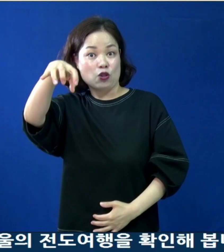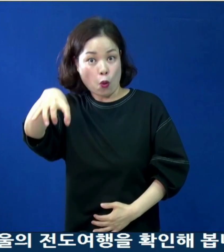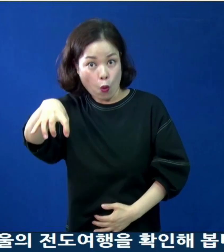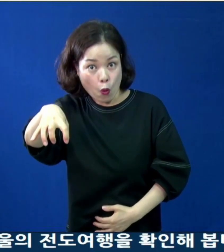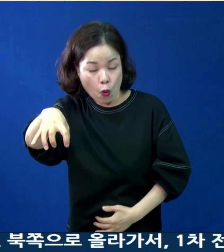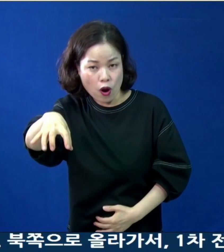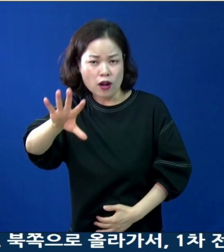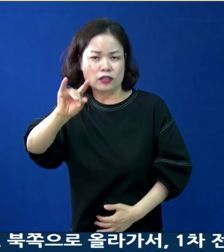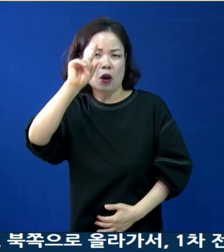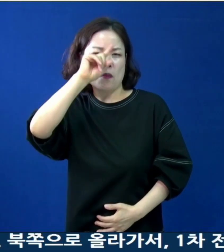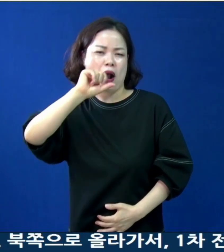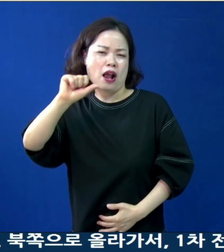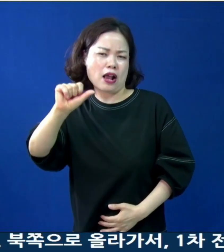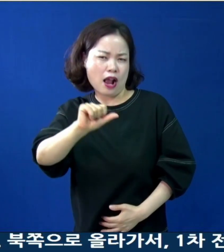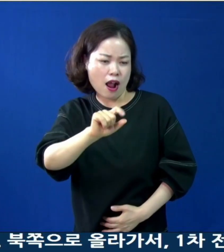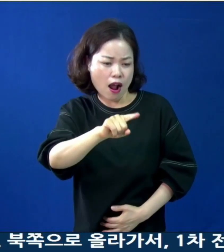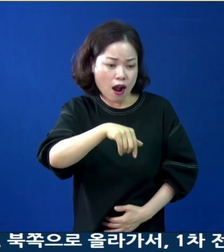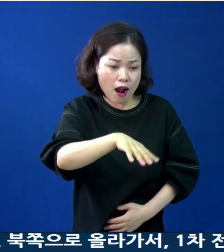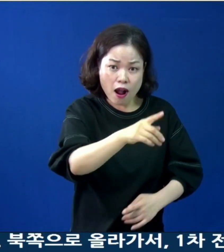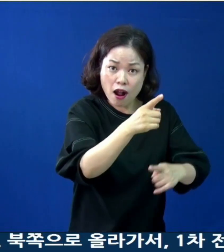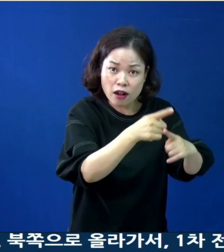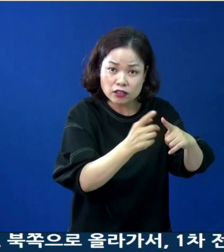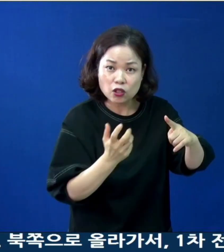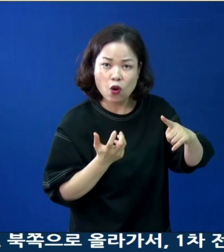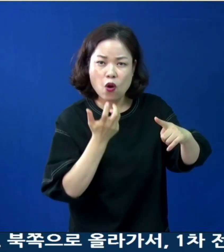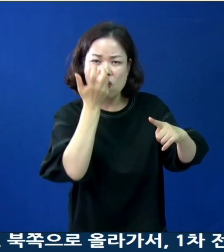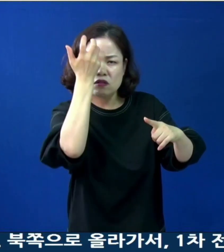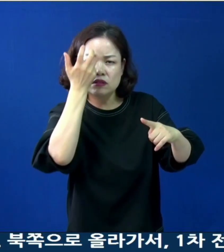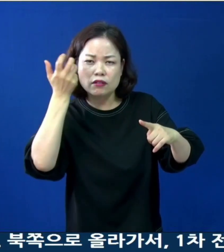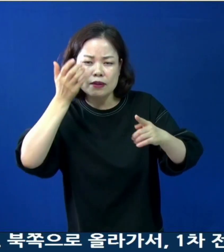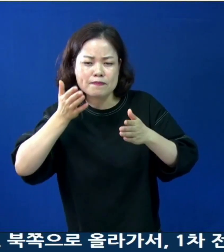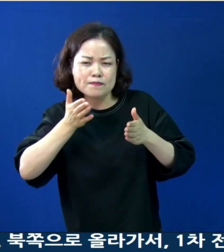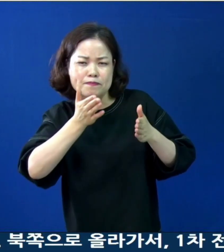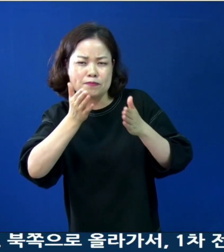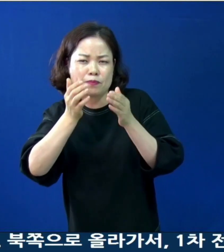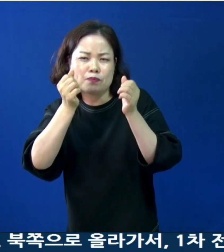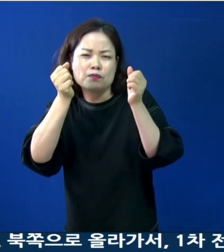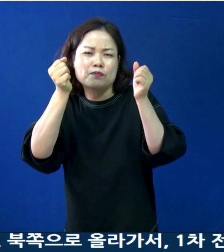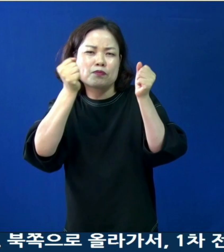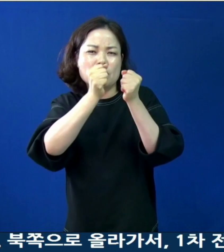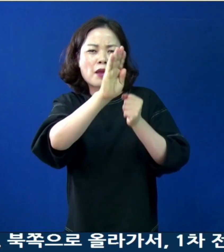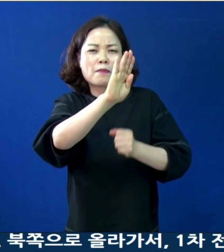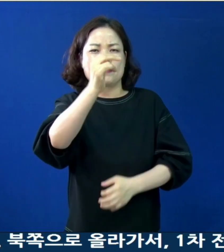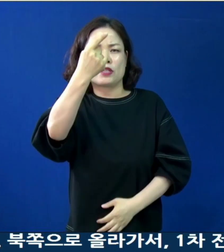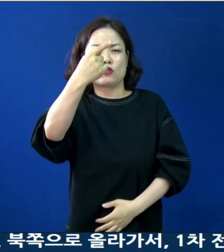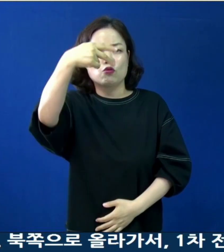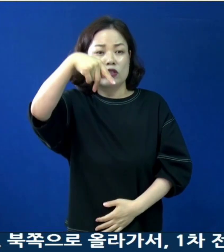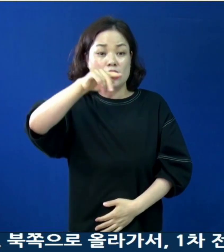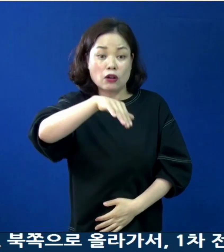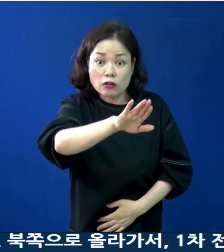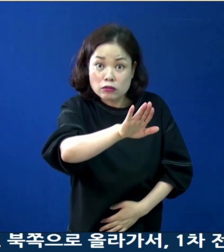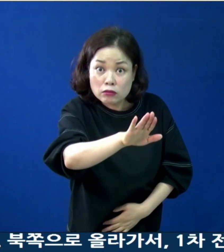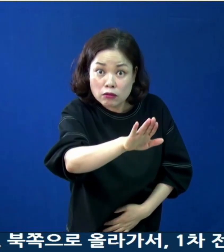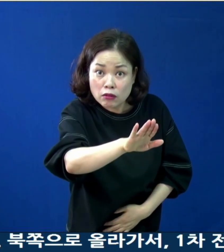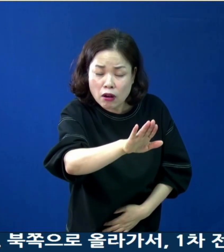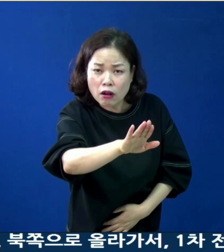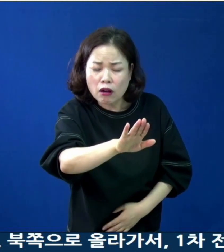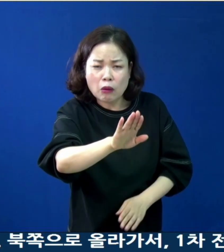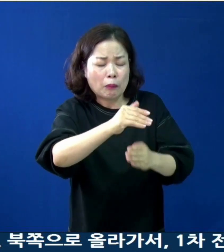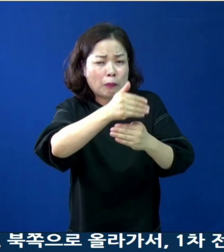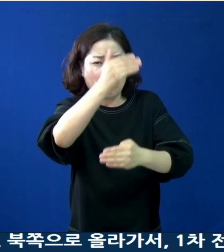처음에는 아시아 에베소 쪽으로 가려고 그러다가 성령께서 길을 막아서 북쪽 비두니아로 가려고 그러니까 그것도